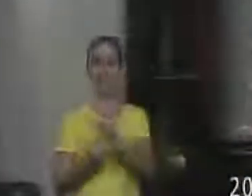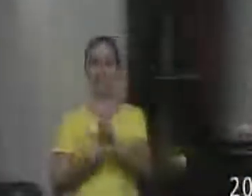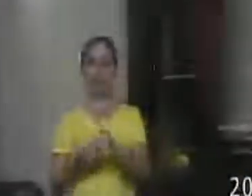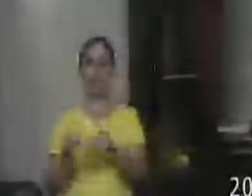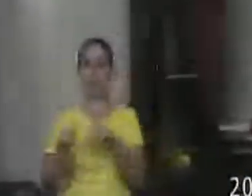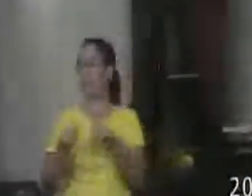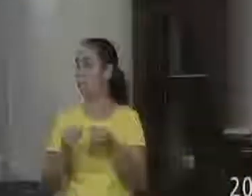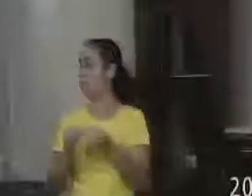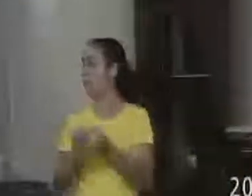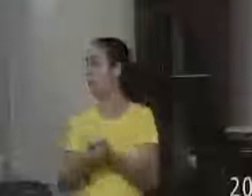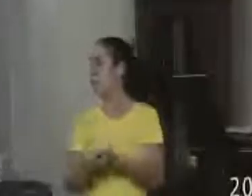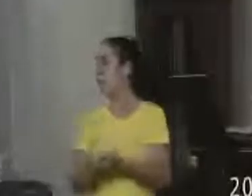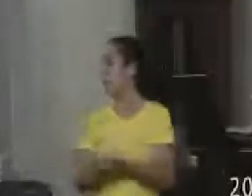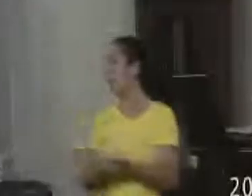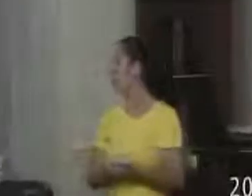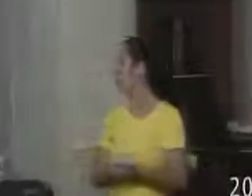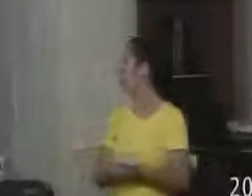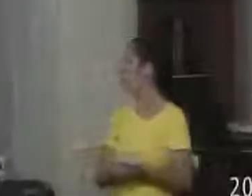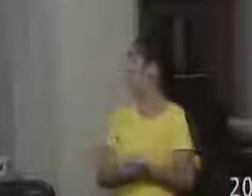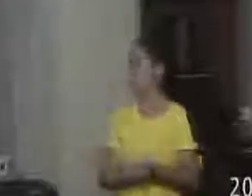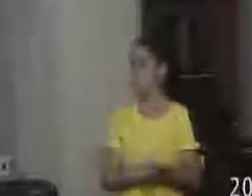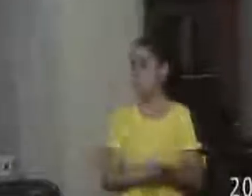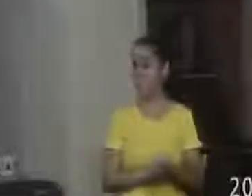fazer a